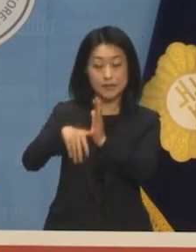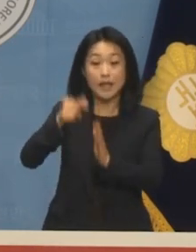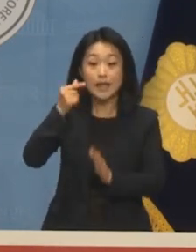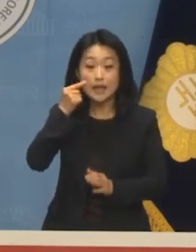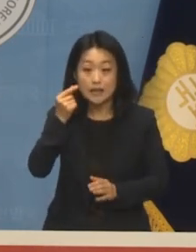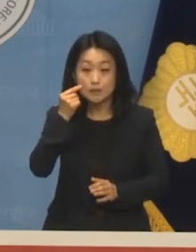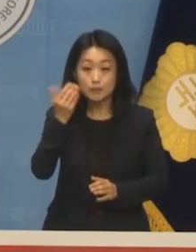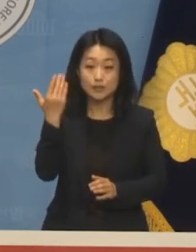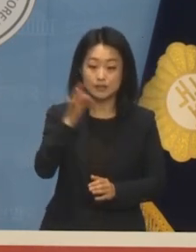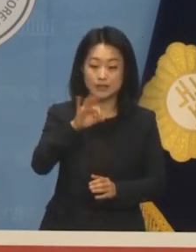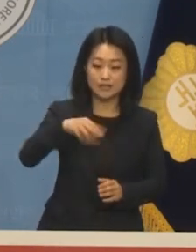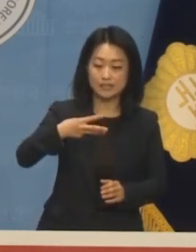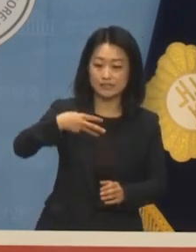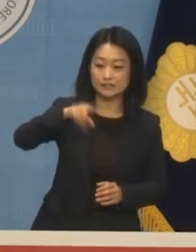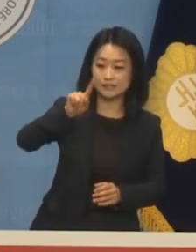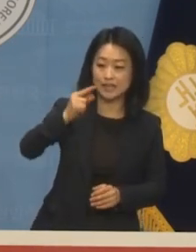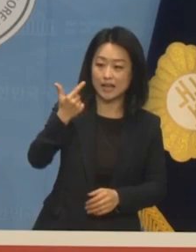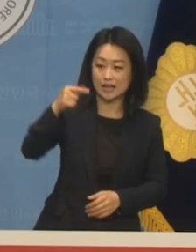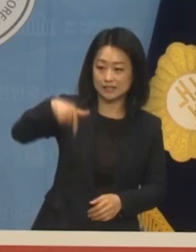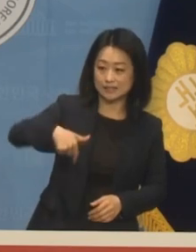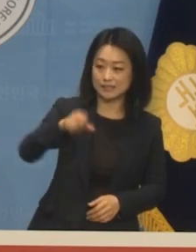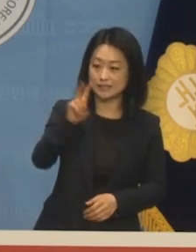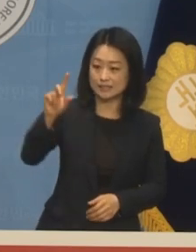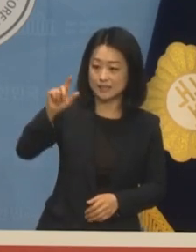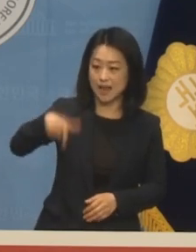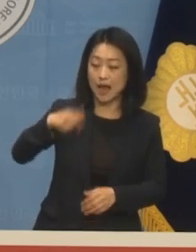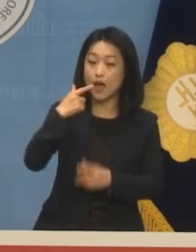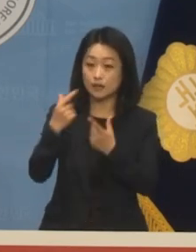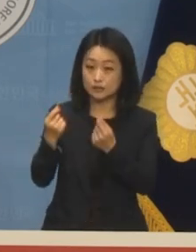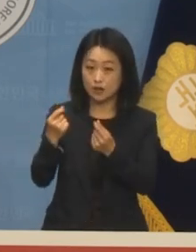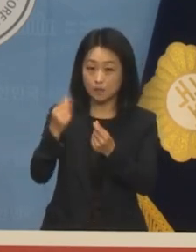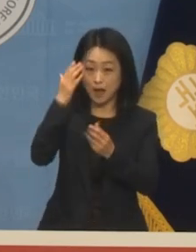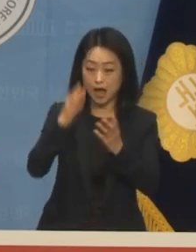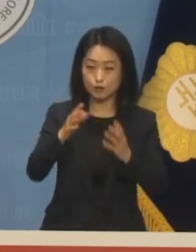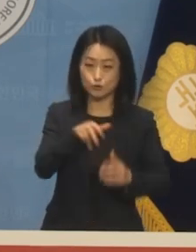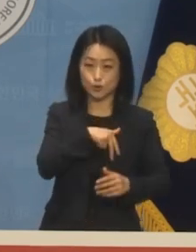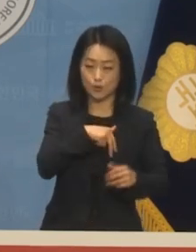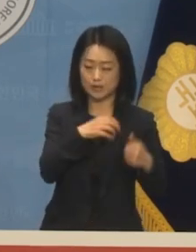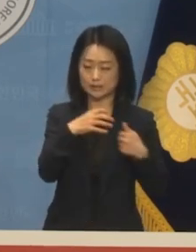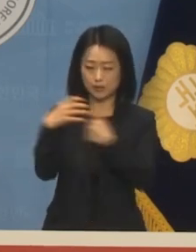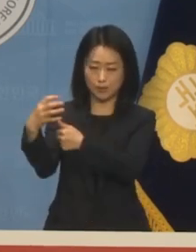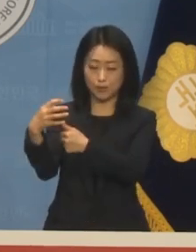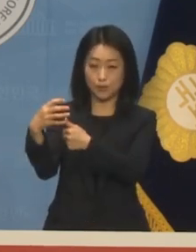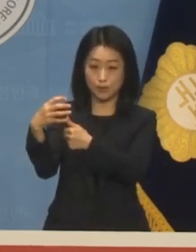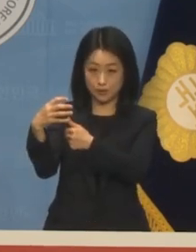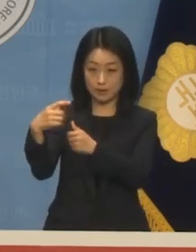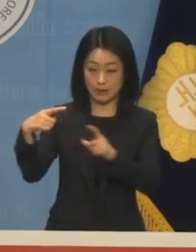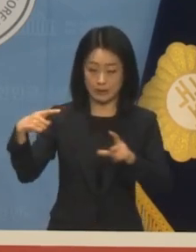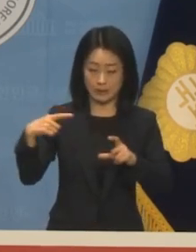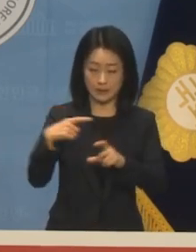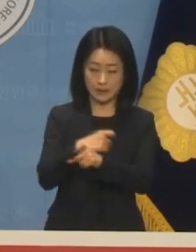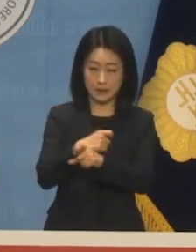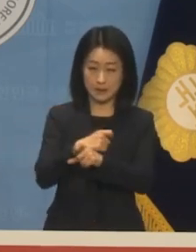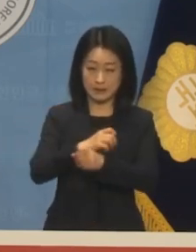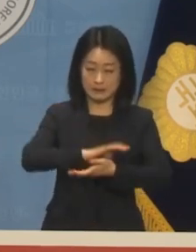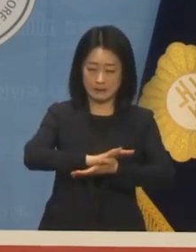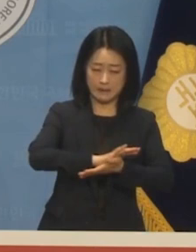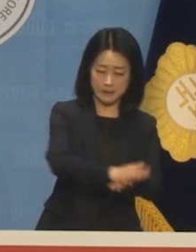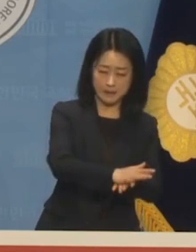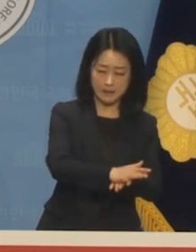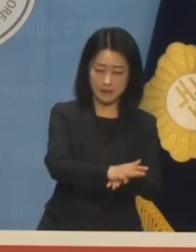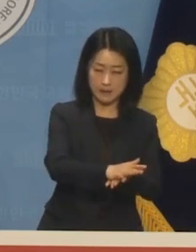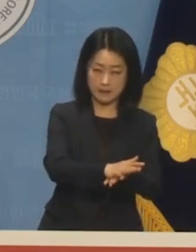과거 을사 약 대처럼 한국의 정치인들을 동원해 다시 한국을 경제적으로 복속시키는 꿍꿍이가